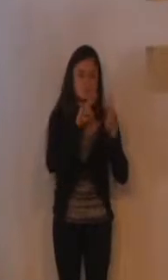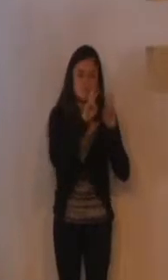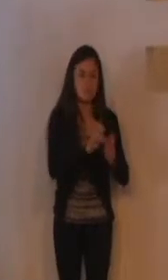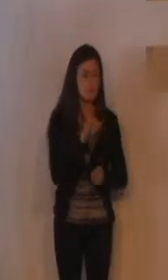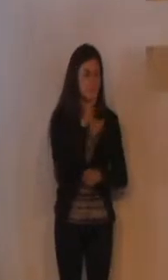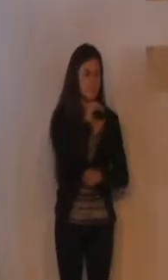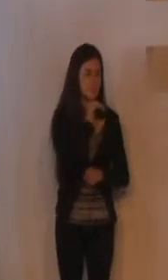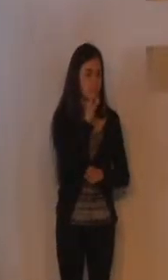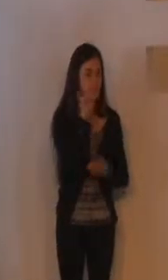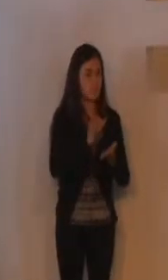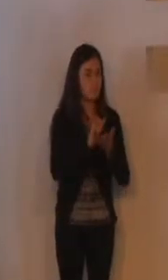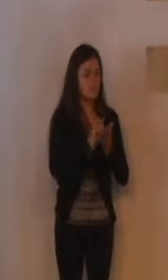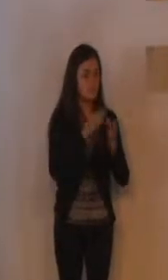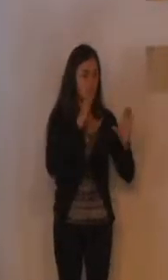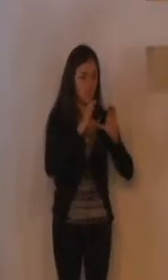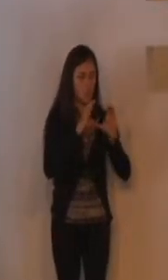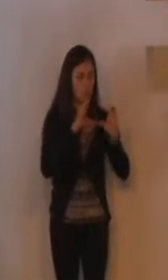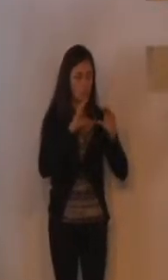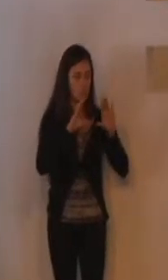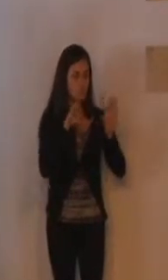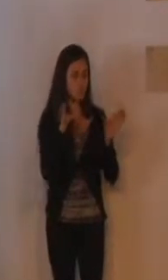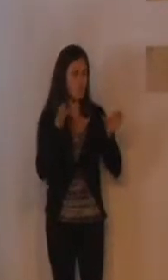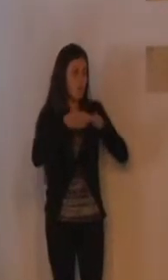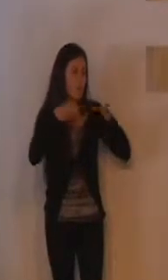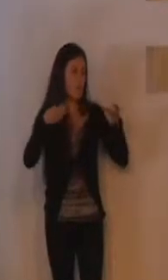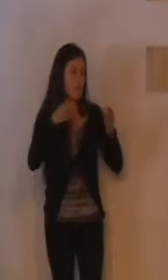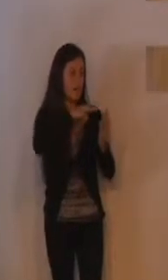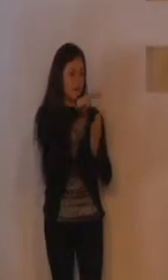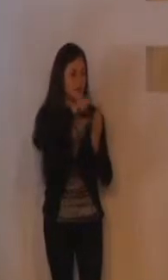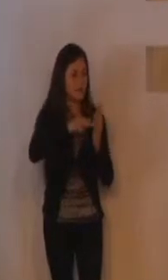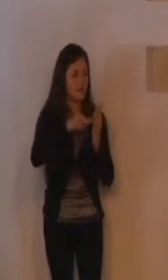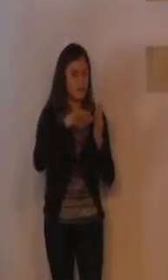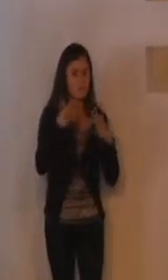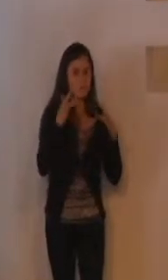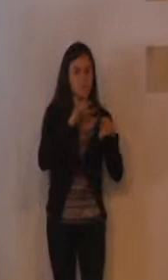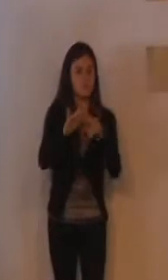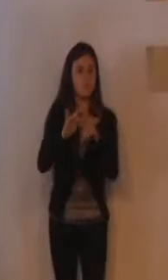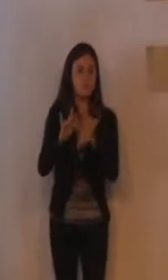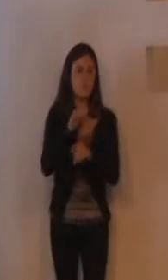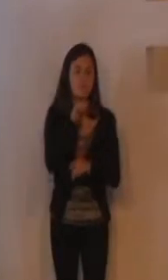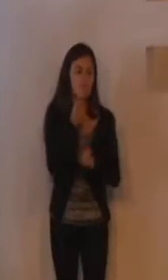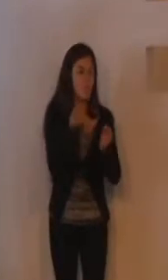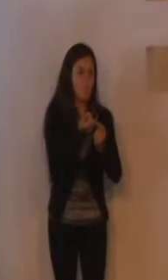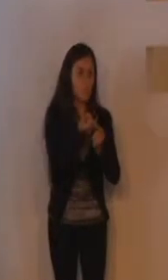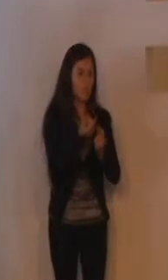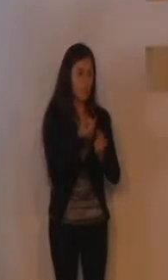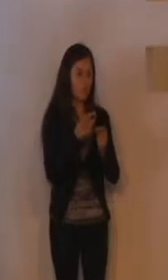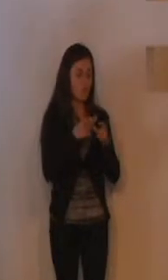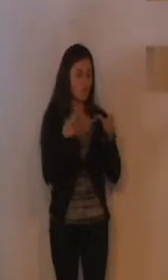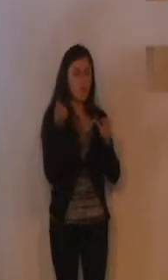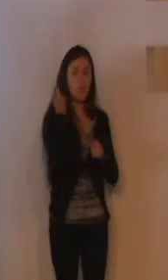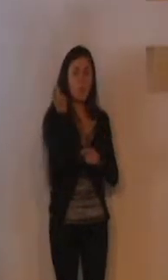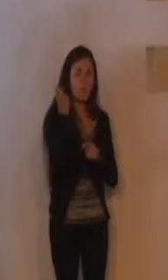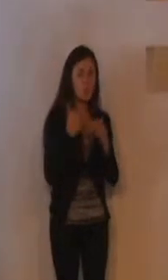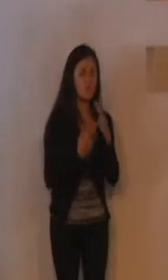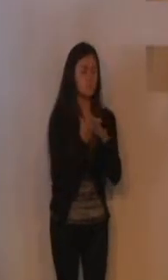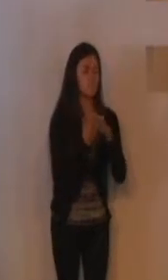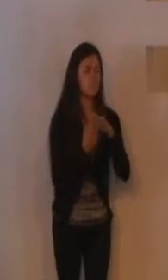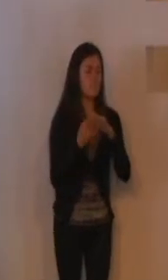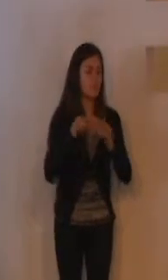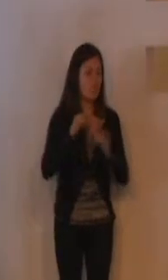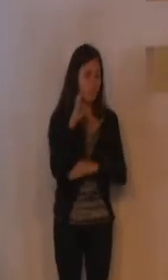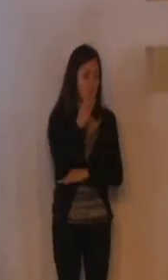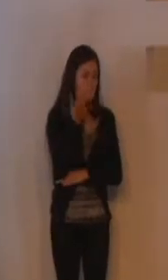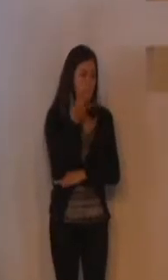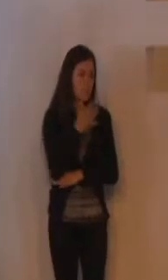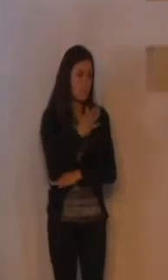campo disciplinar de la comunicación orientativa alternativa es de relativa, digamos, reciente,